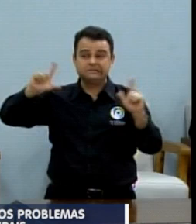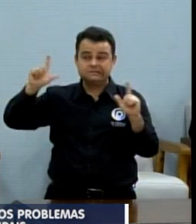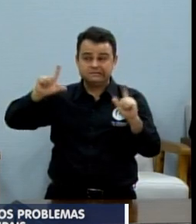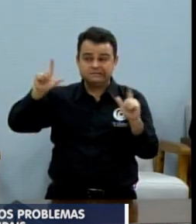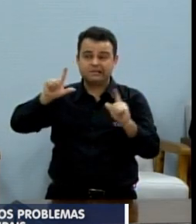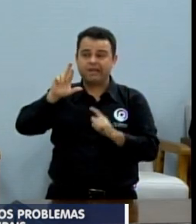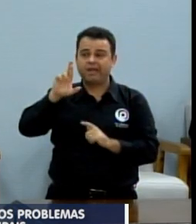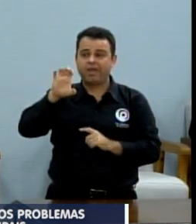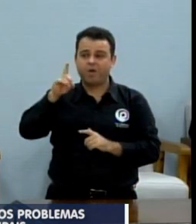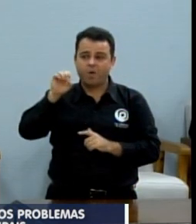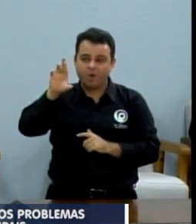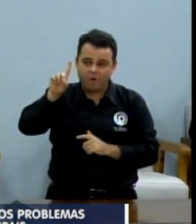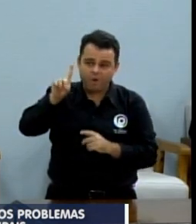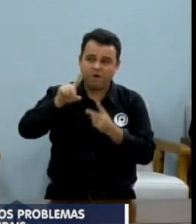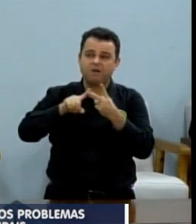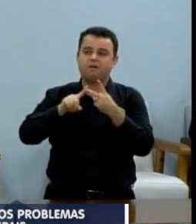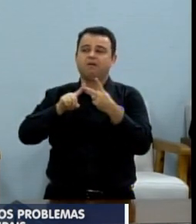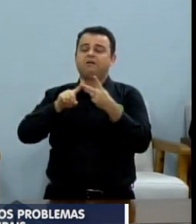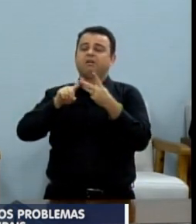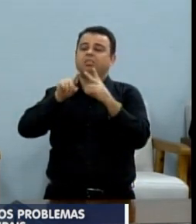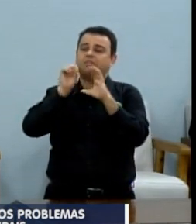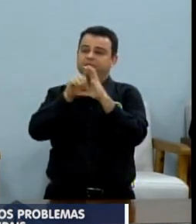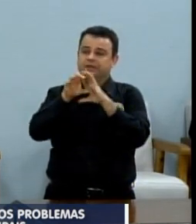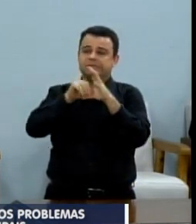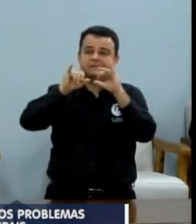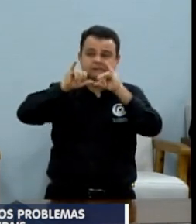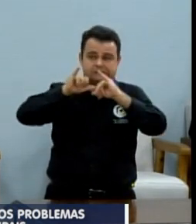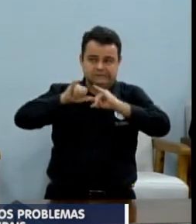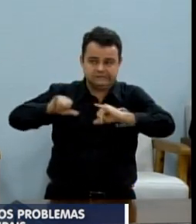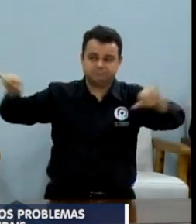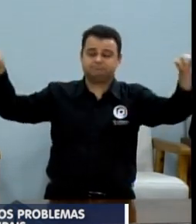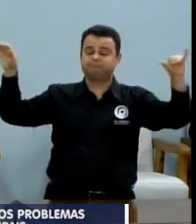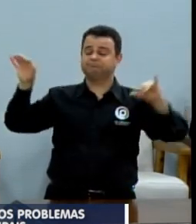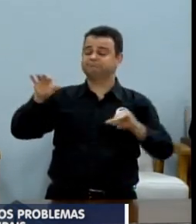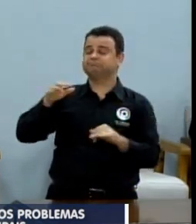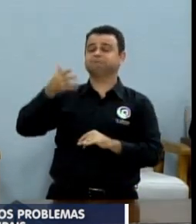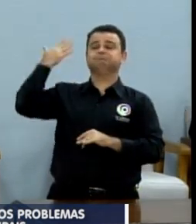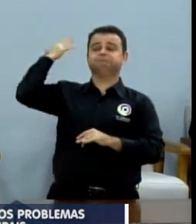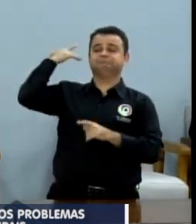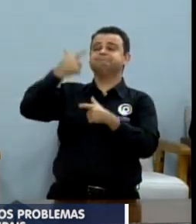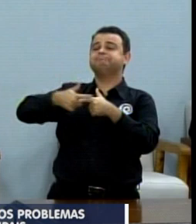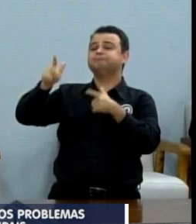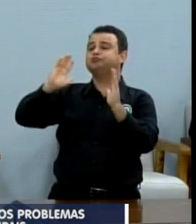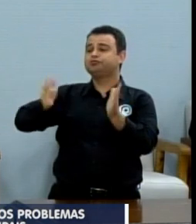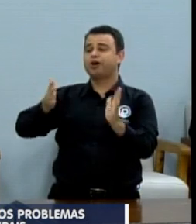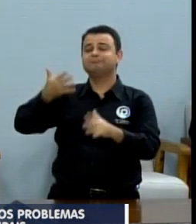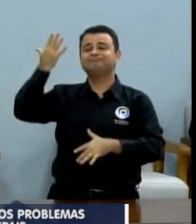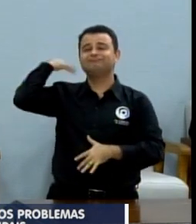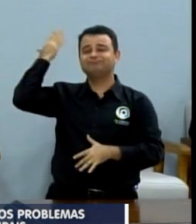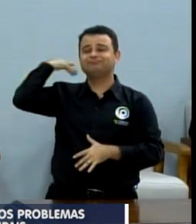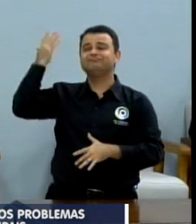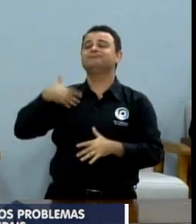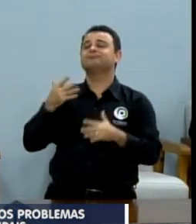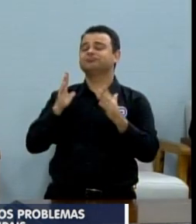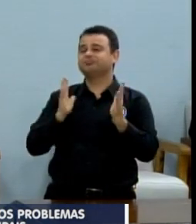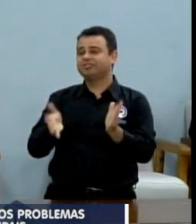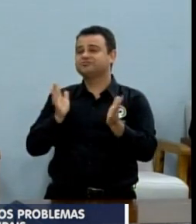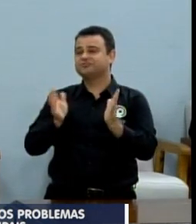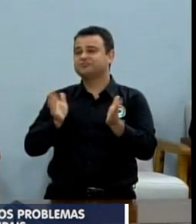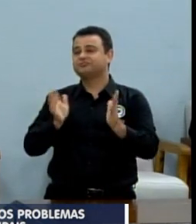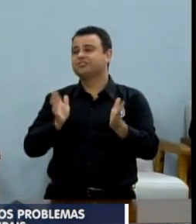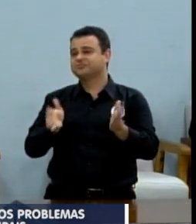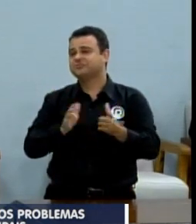TV tem também bom isso é um assunto muito antigo eu eu pude acompanhado